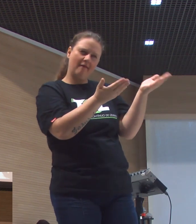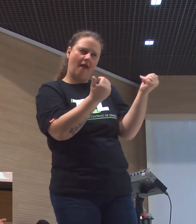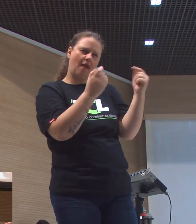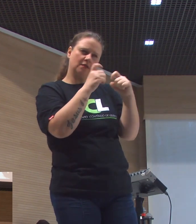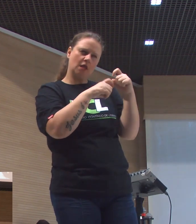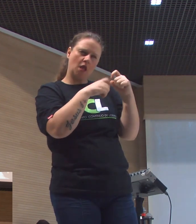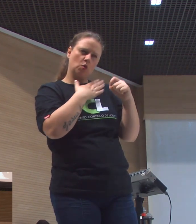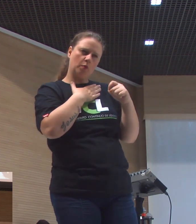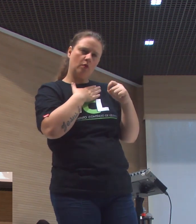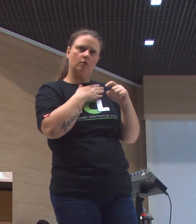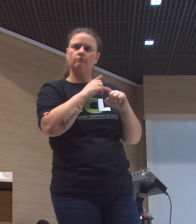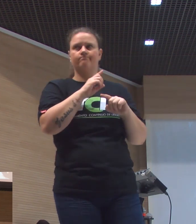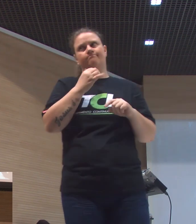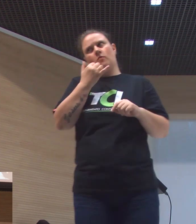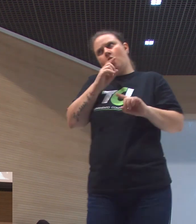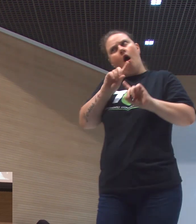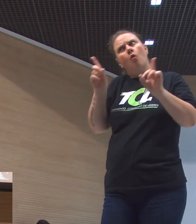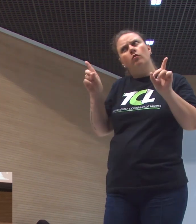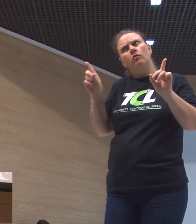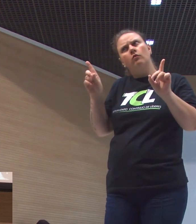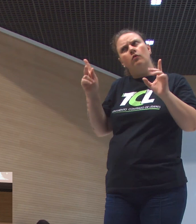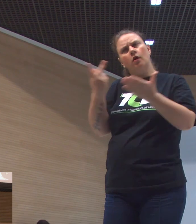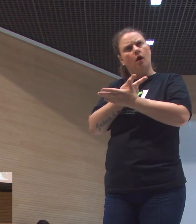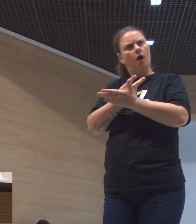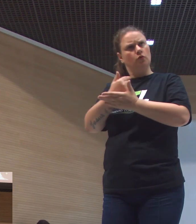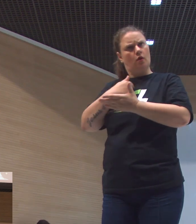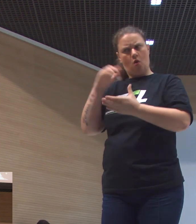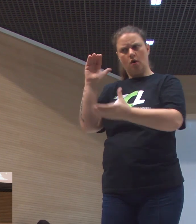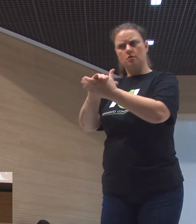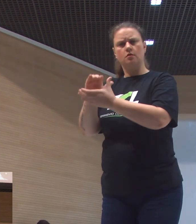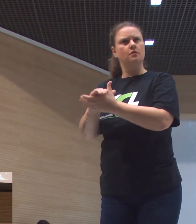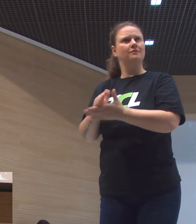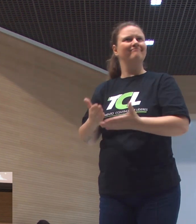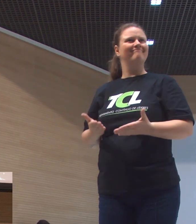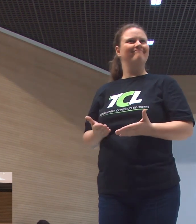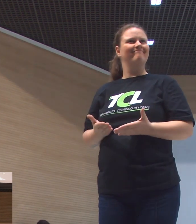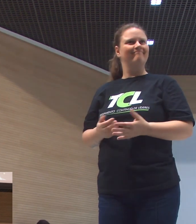Aqui tem mulheres que são corretas no seu procedimento moral,